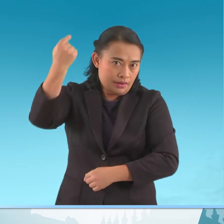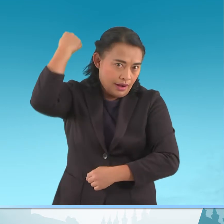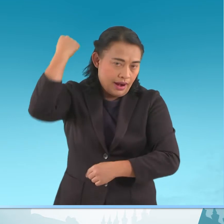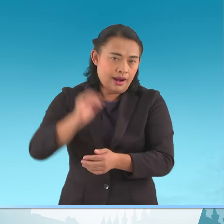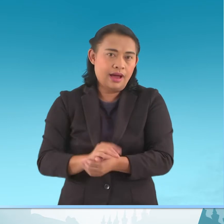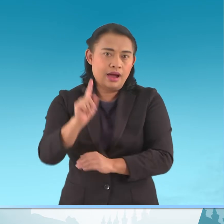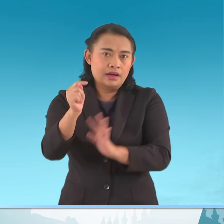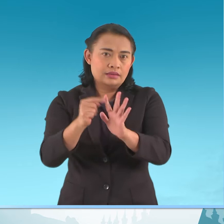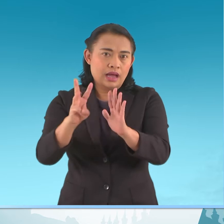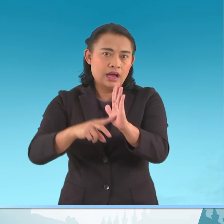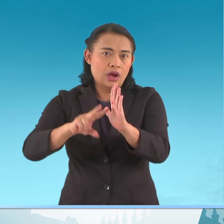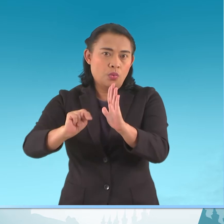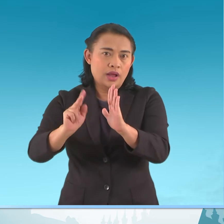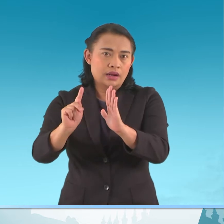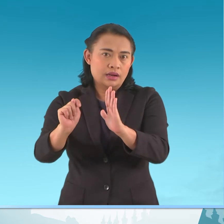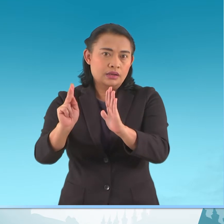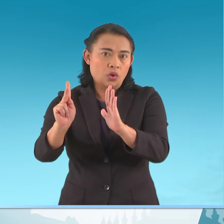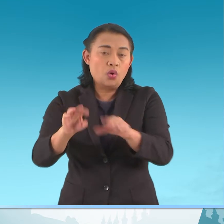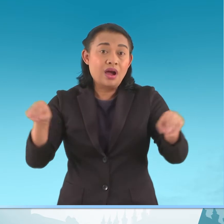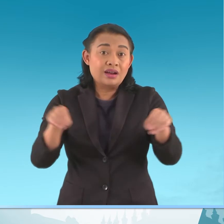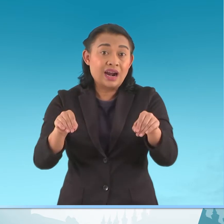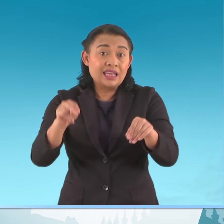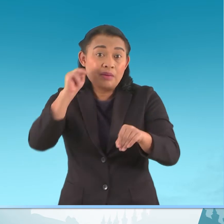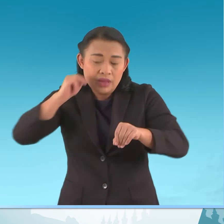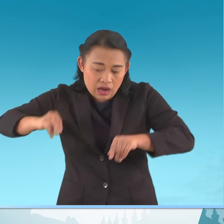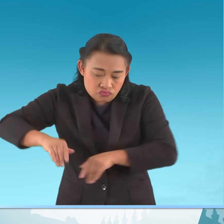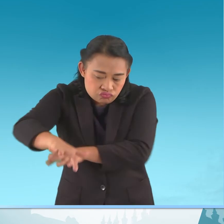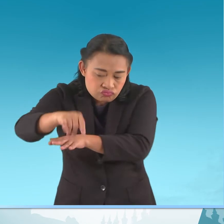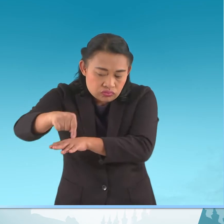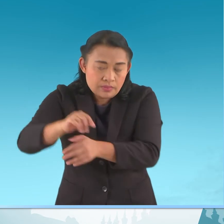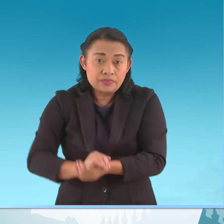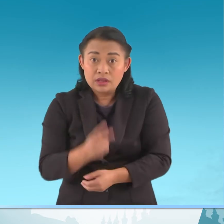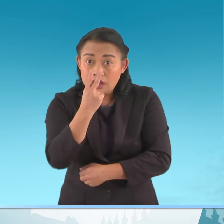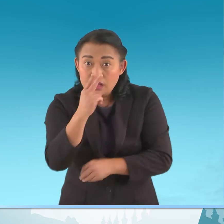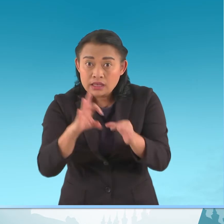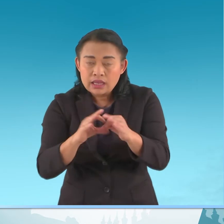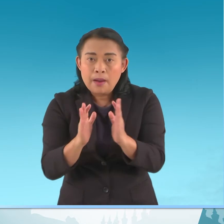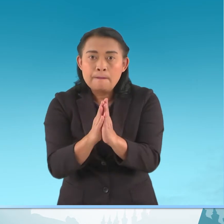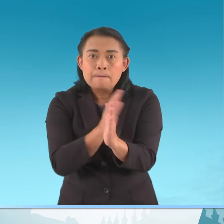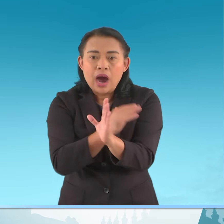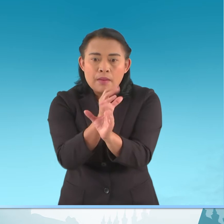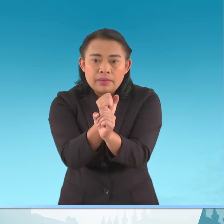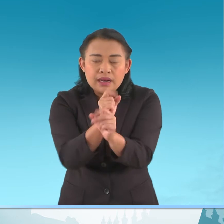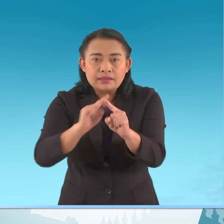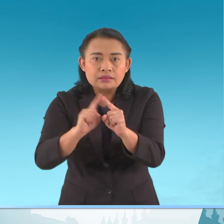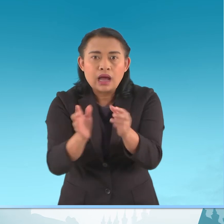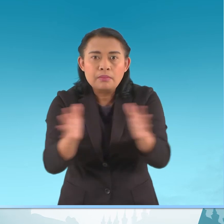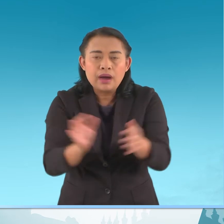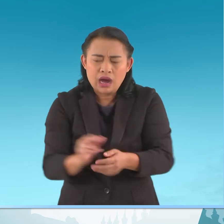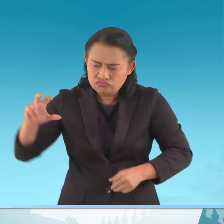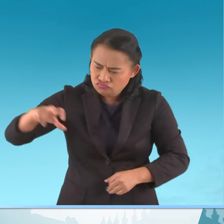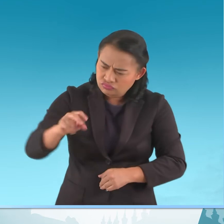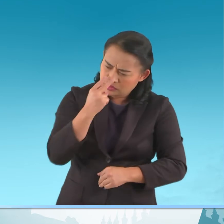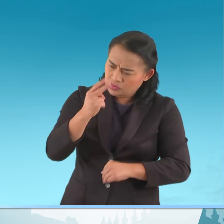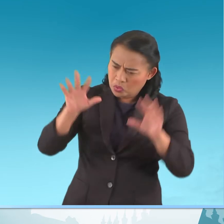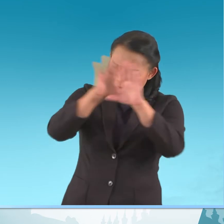คะคือที่ตัวตกนะครับแล้วก็จะติดกับแม่น้ำโขงตรงนี้พอดีเลยนะฮะแล้วก็มาสักครู่นี้เราเห็นว่าจะมีรูปปั้นหินมากมายนะ